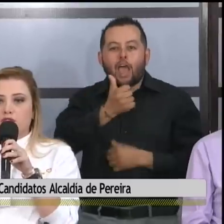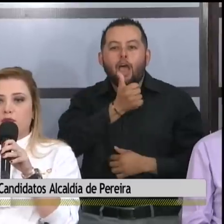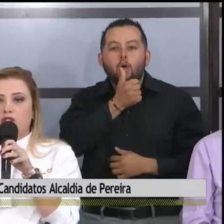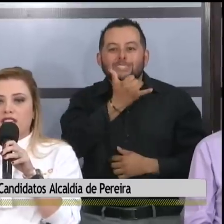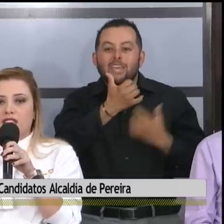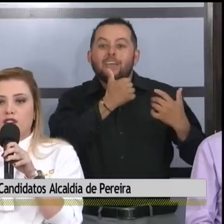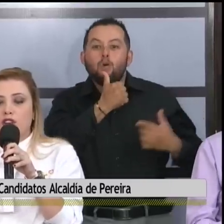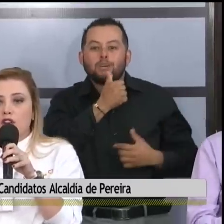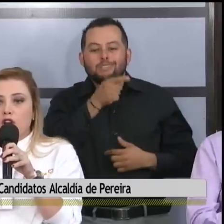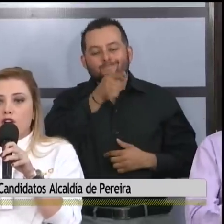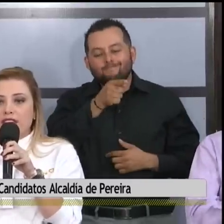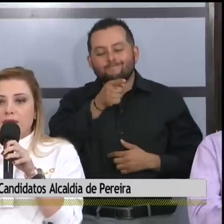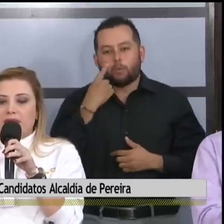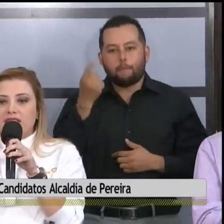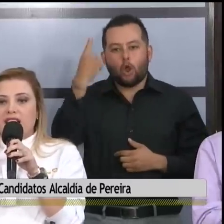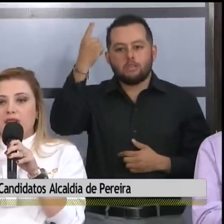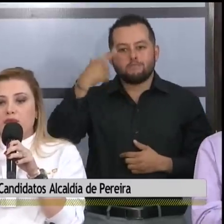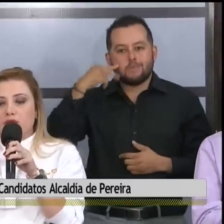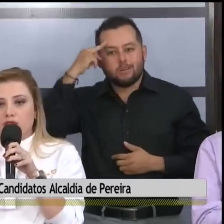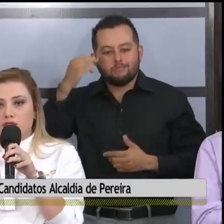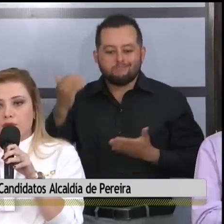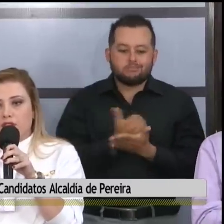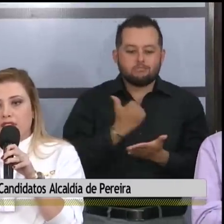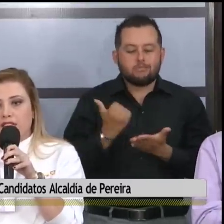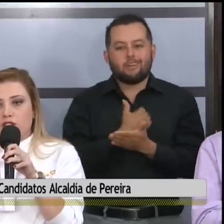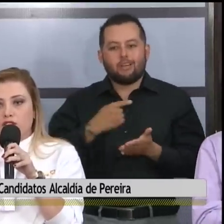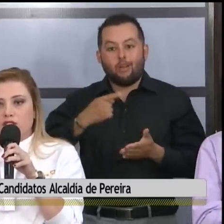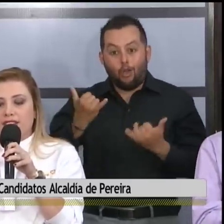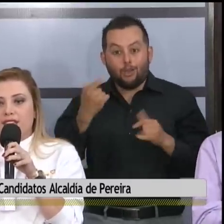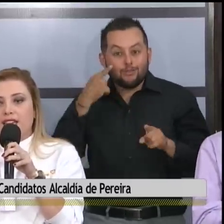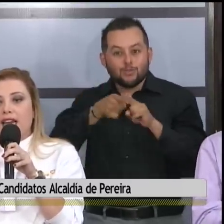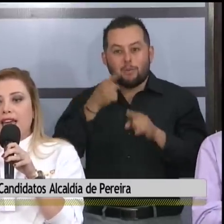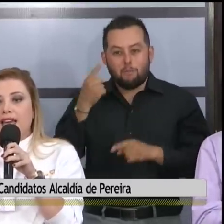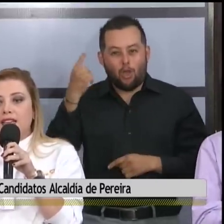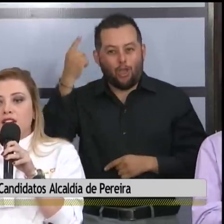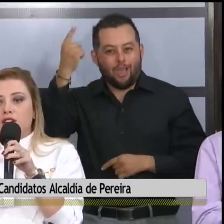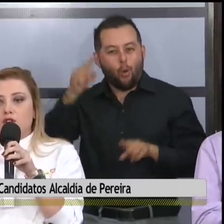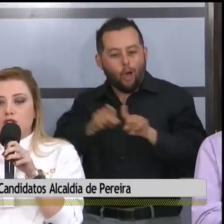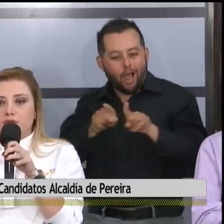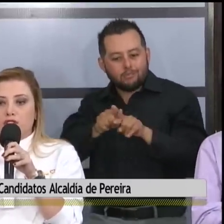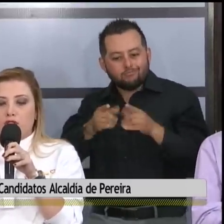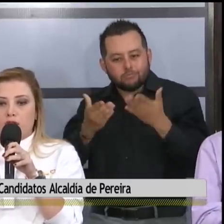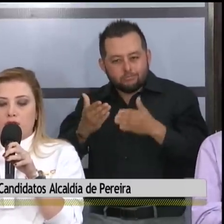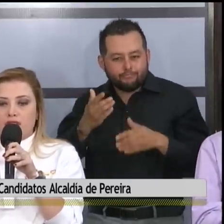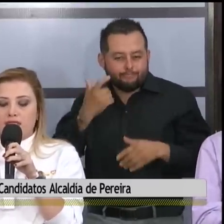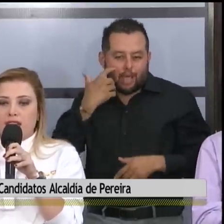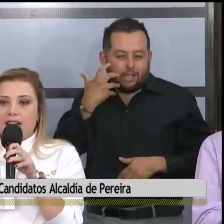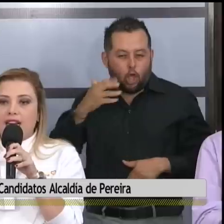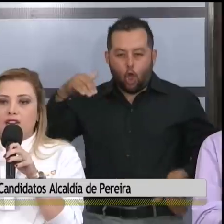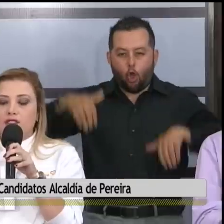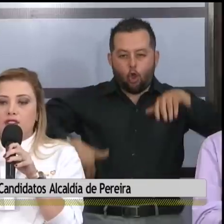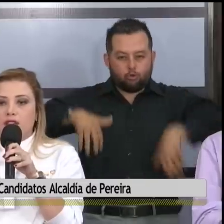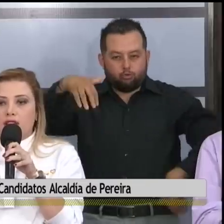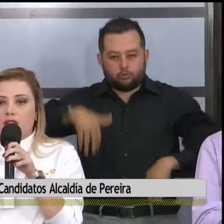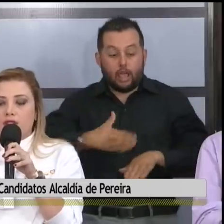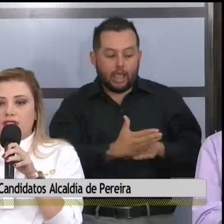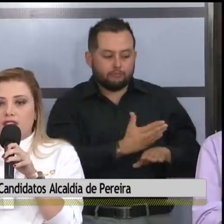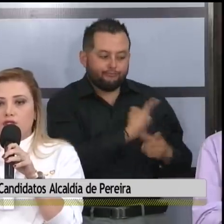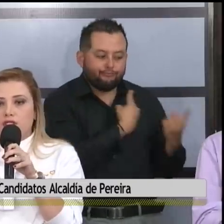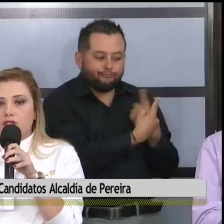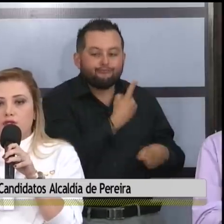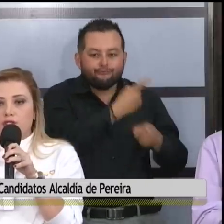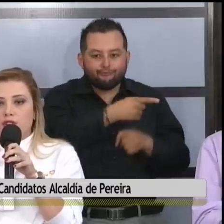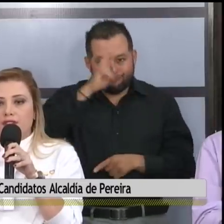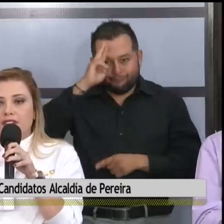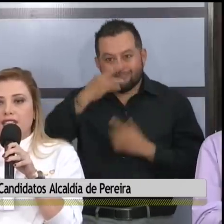para muchos políticos, hoy empeñada por muchos políticos, hoy entregada corrupción, como lo decía Carlos ahorita en